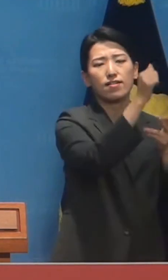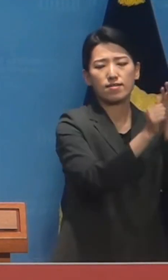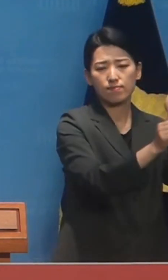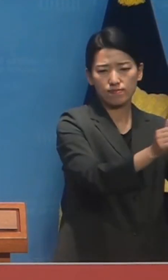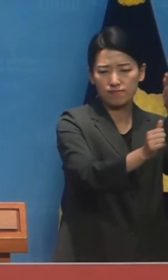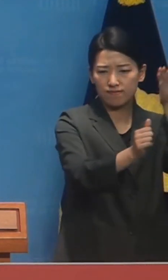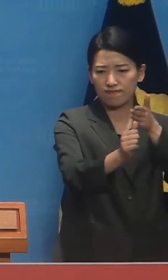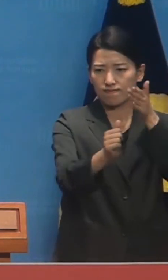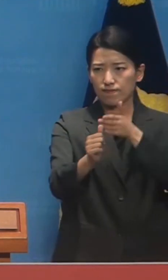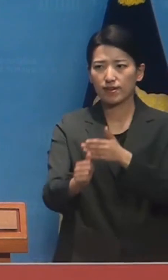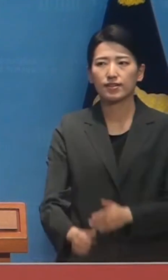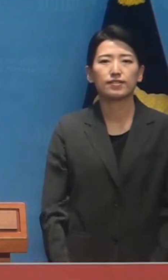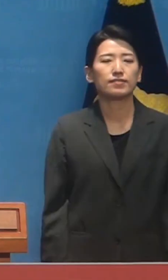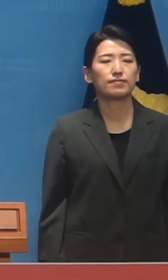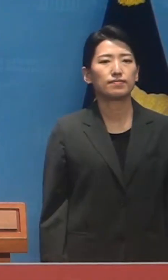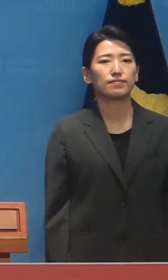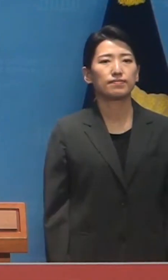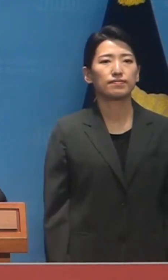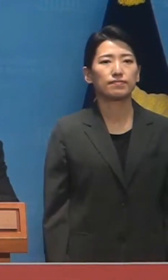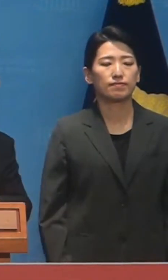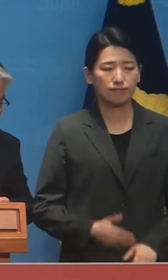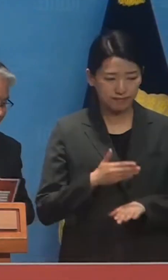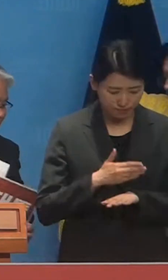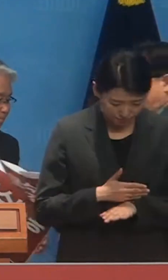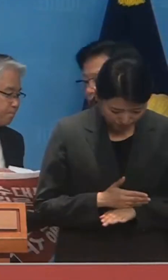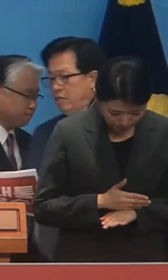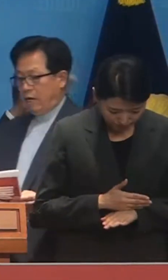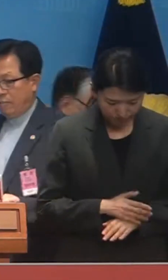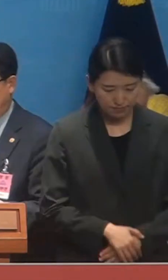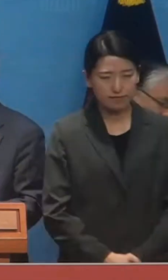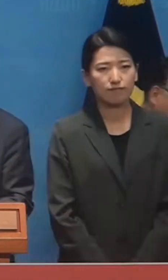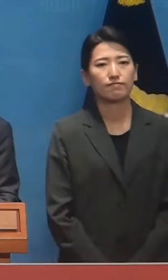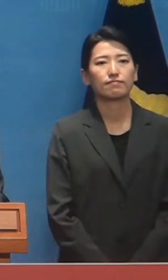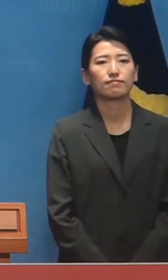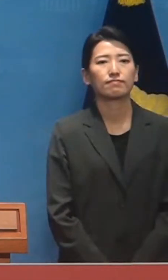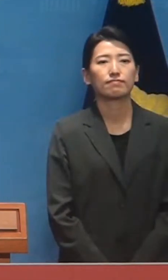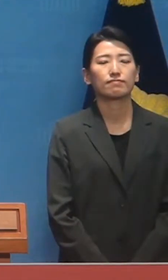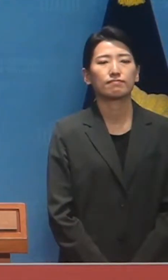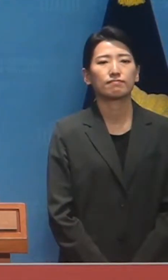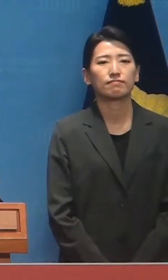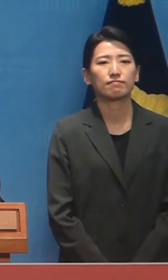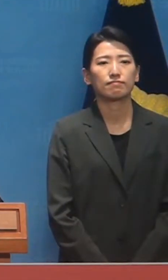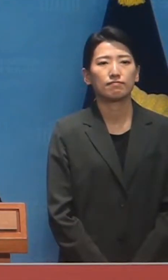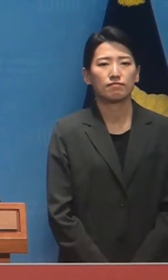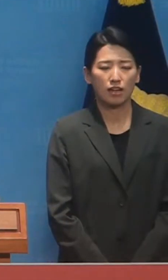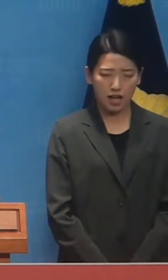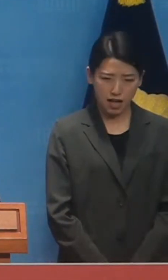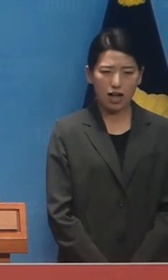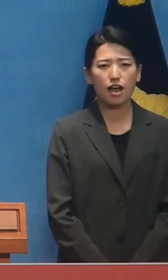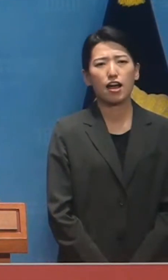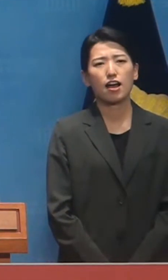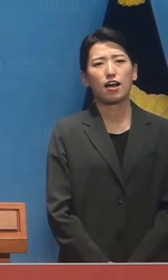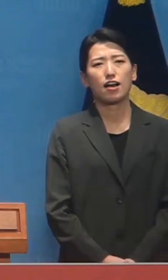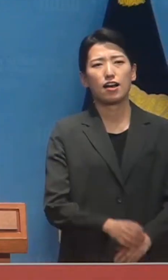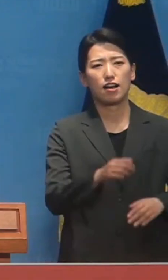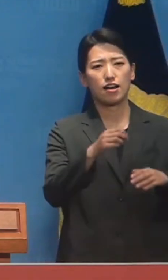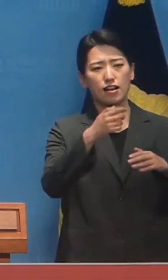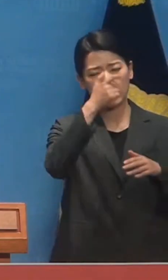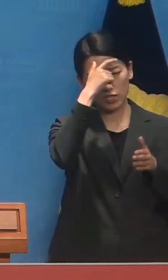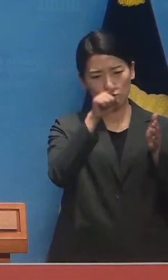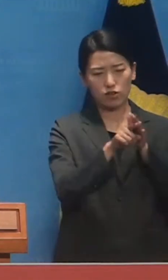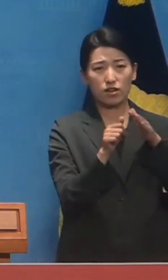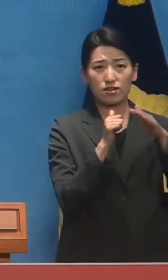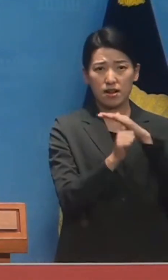강력히 고소합니다. 감사합니다. 네, 감사합니다. 각 대표님들께서 국민의 뜻을